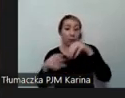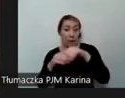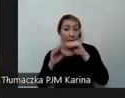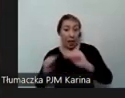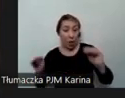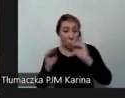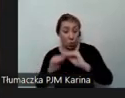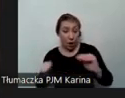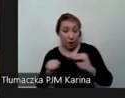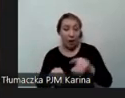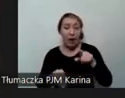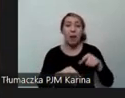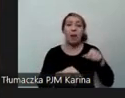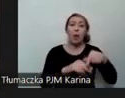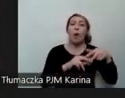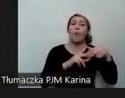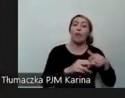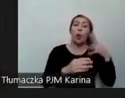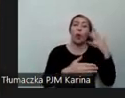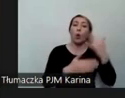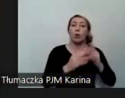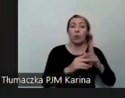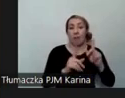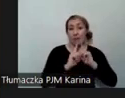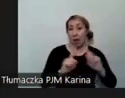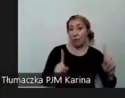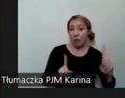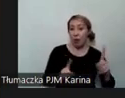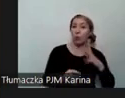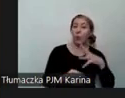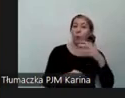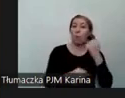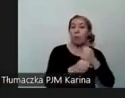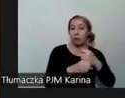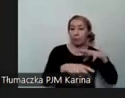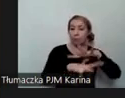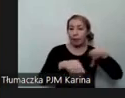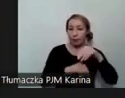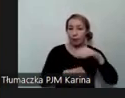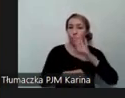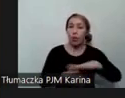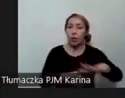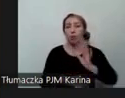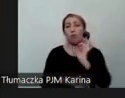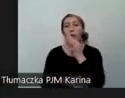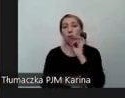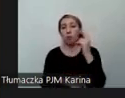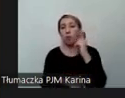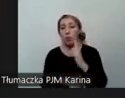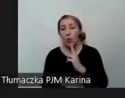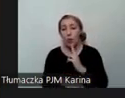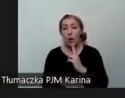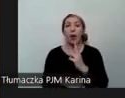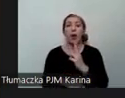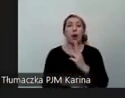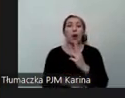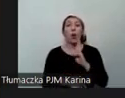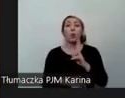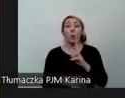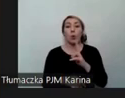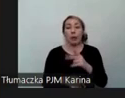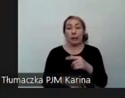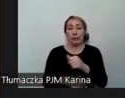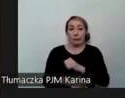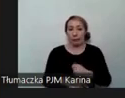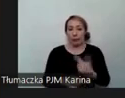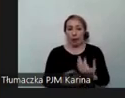z narzędzia skorzystać mogą również nauczyciele, którzy pracują z dziećmi i młodzieżą niesłyszącą, którzy sami zastanawiają